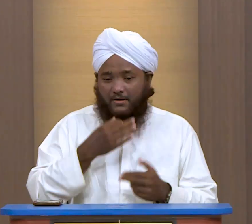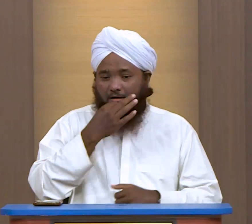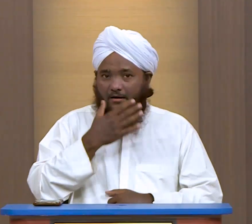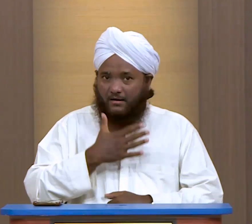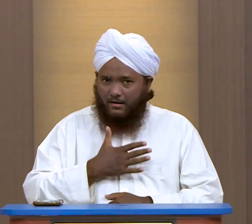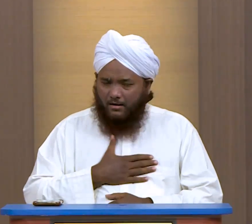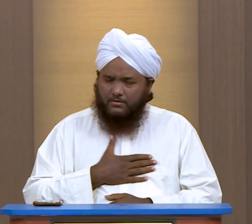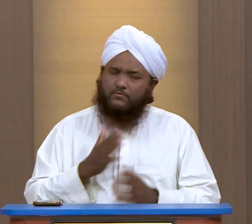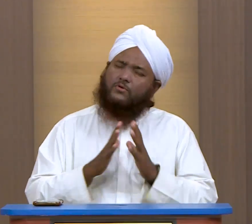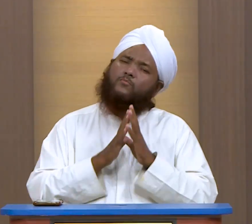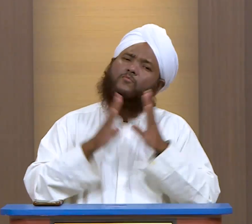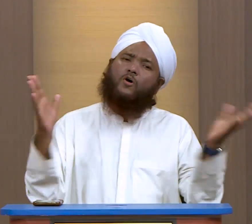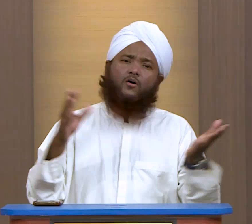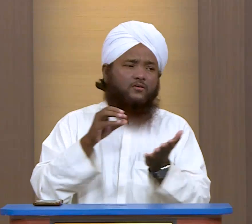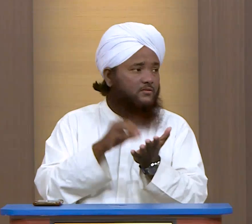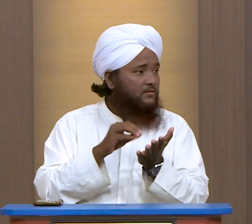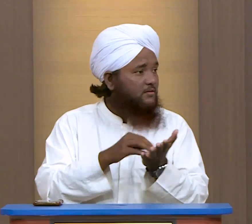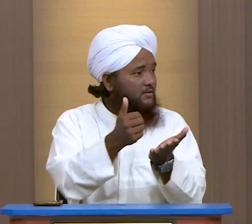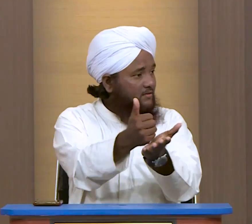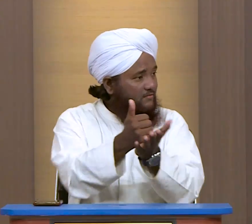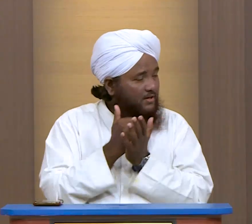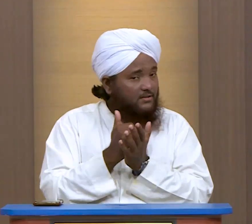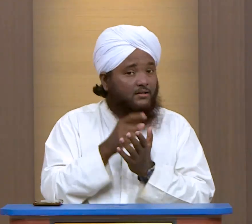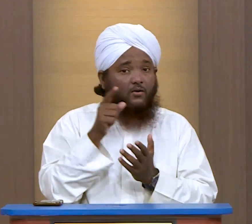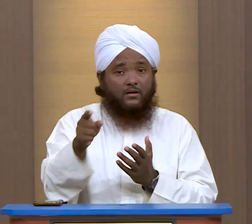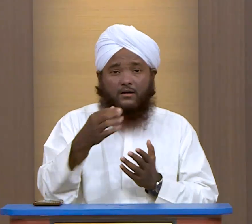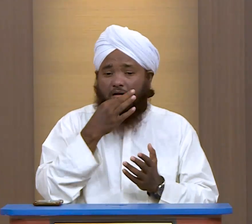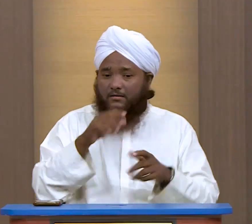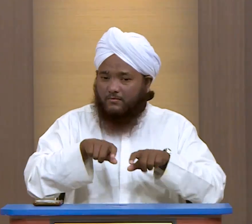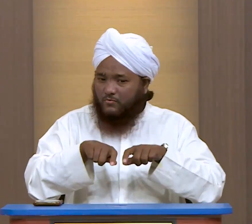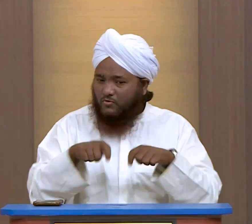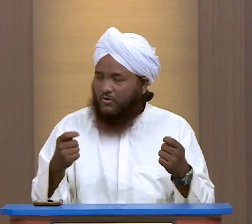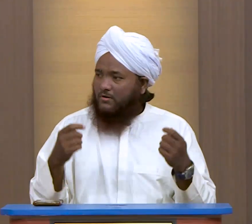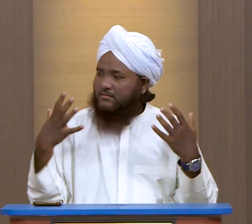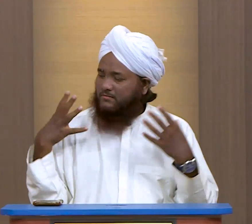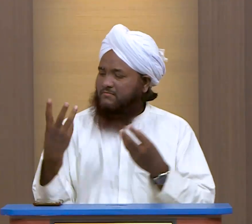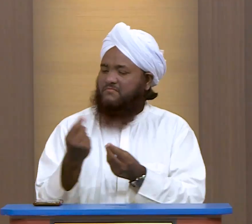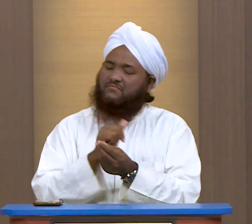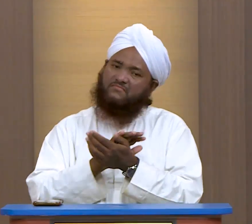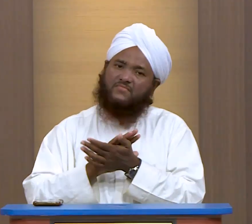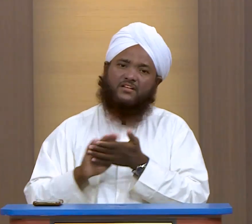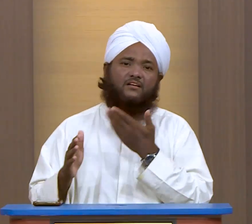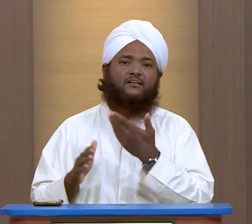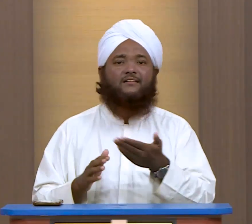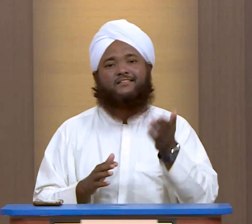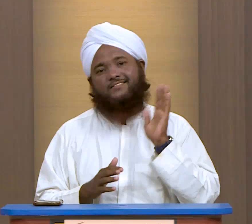کی وجہ سے پایا، اور جس نے جو کچھ کھویا وہ ادب و احترام نہ کرنے کے سبب ہی کھویا۔